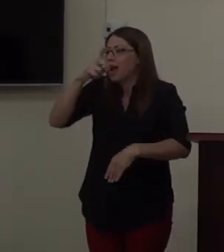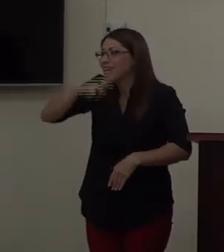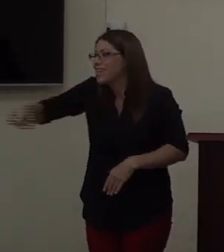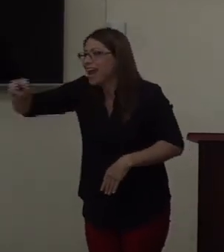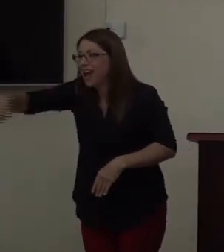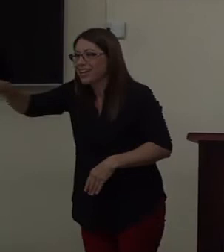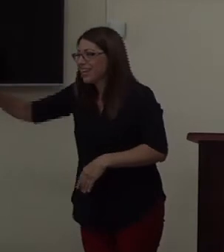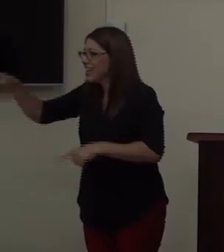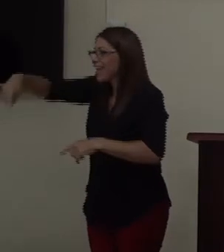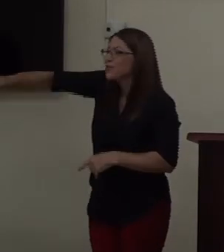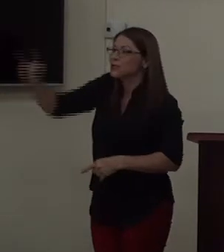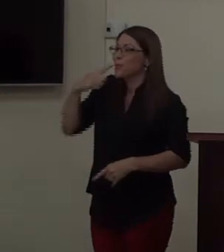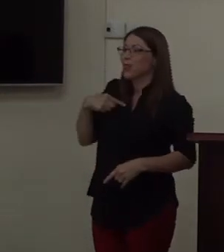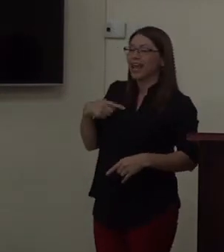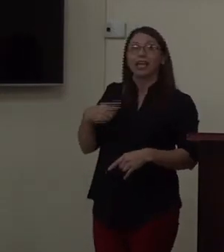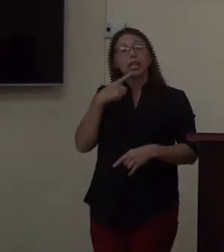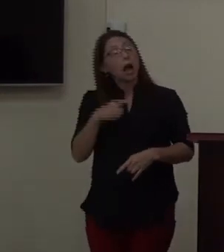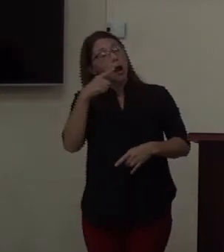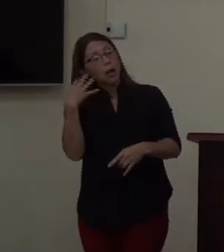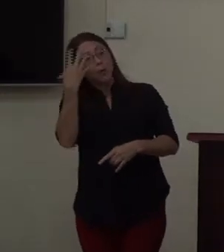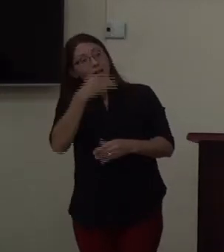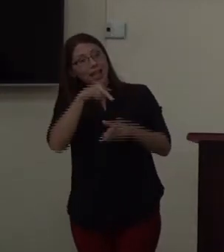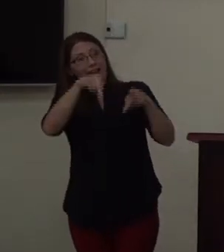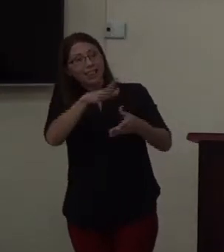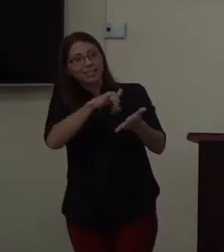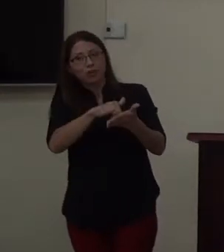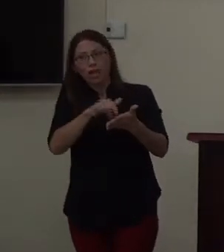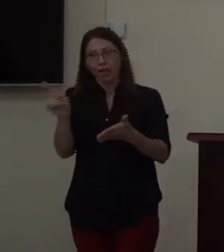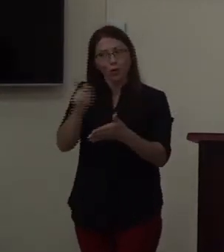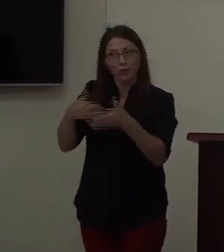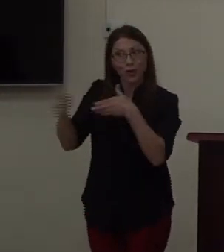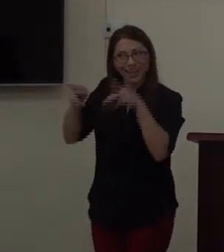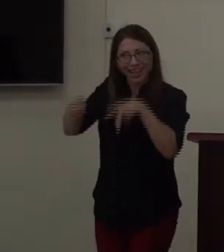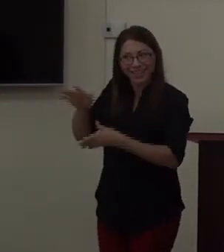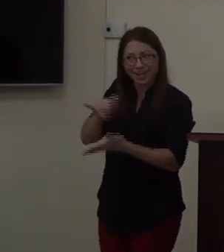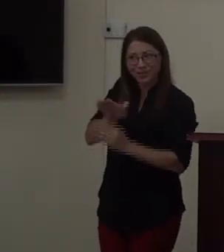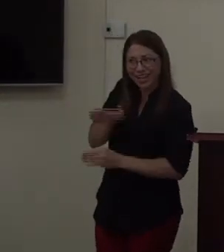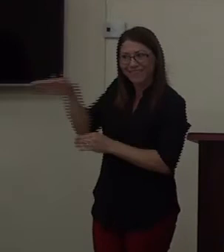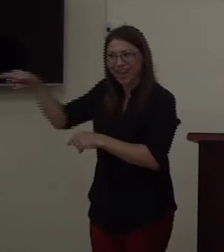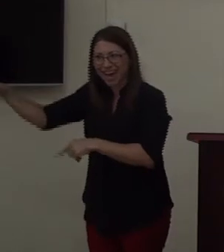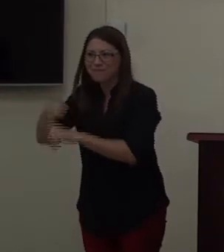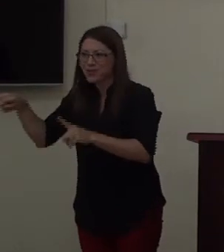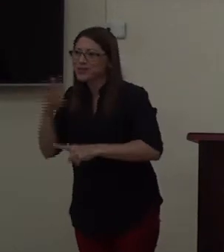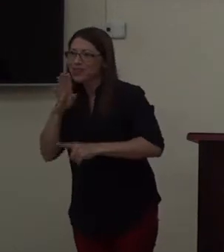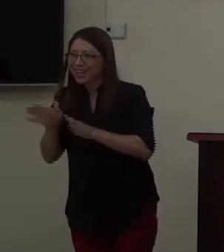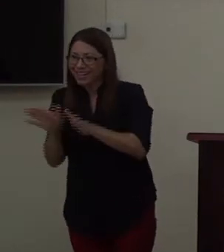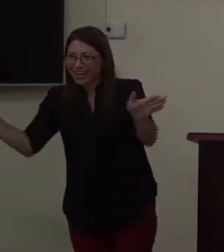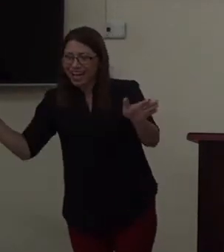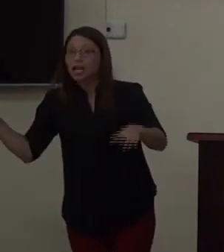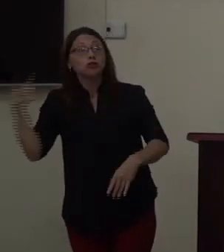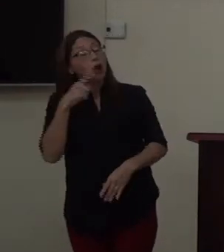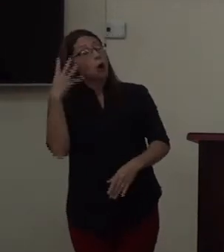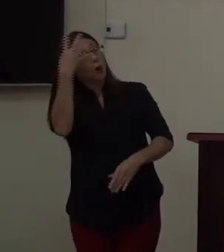digan, que qué bonito la gente de San José, claro, no soy gente de San José la que vaya, pero bueno, ellos lo generalizan, qué bonito la gente de San José que